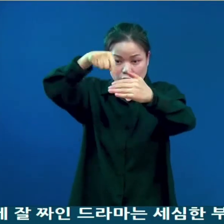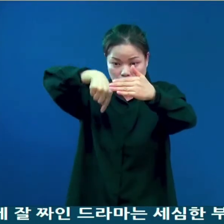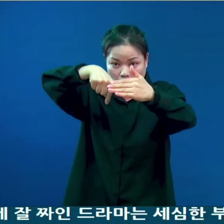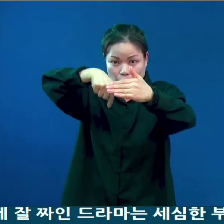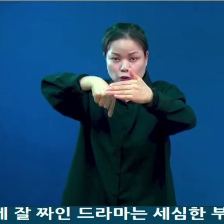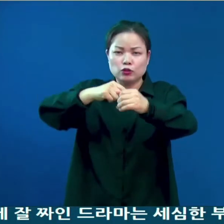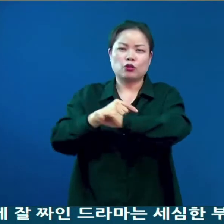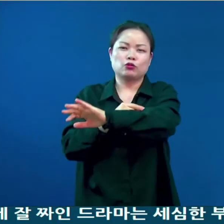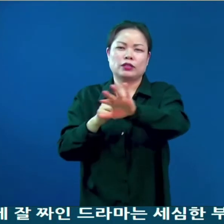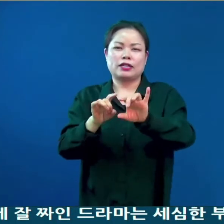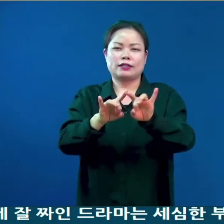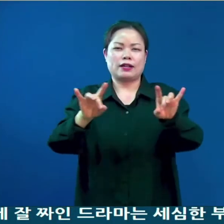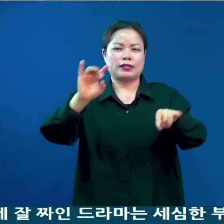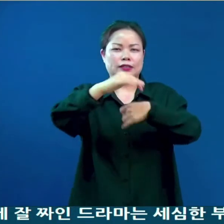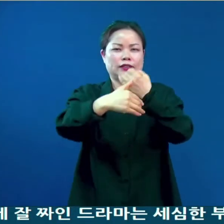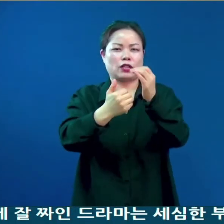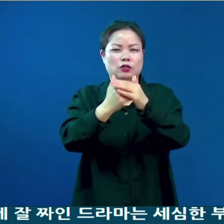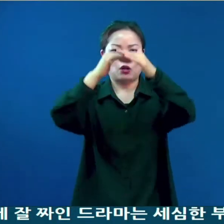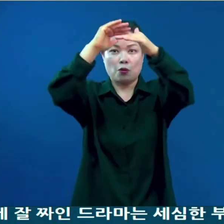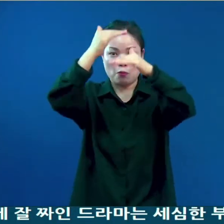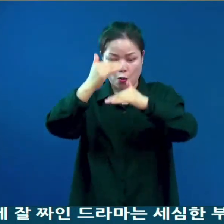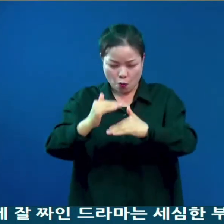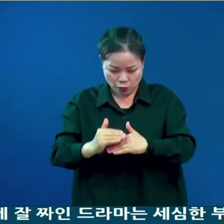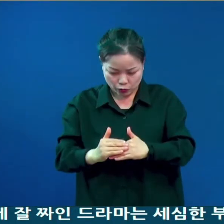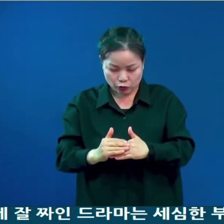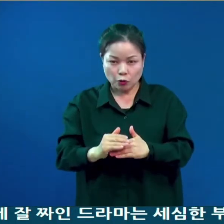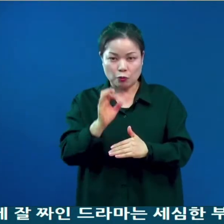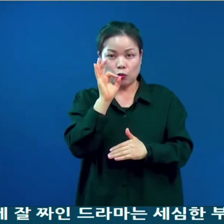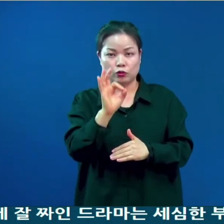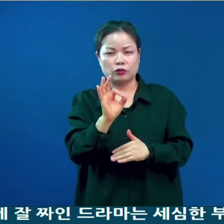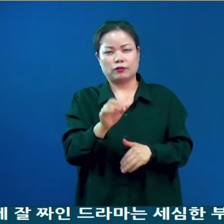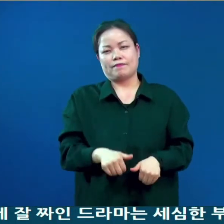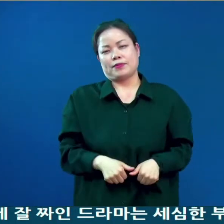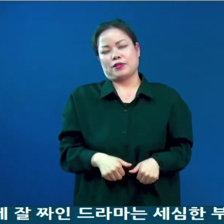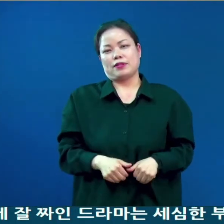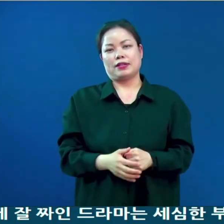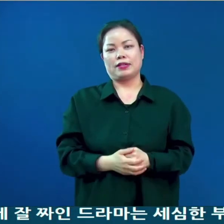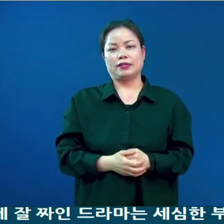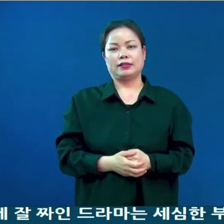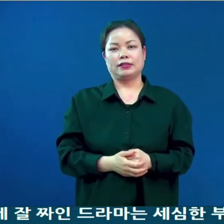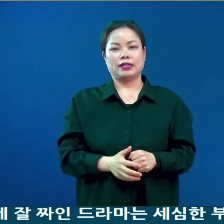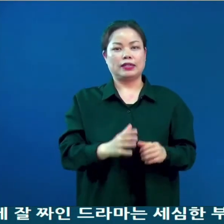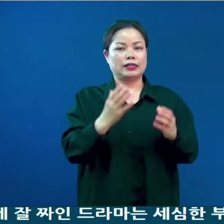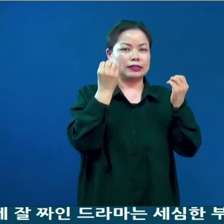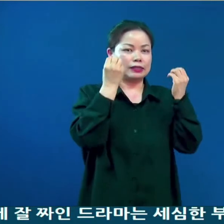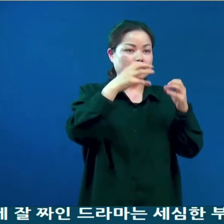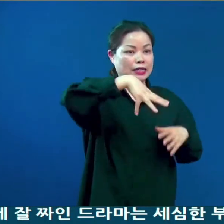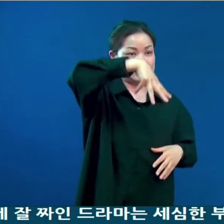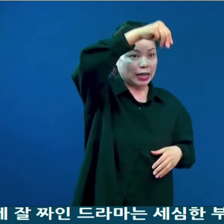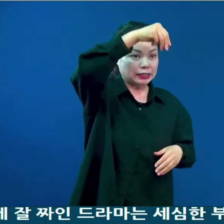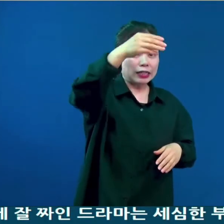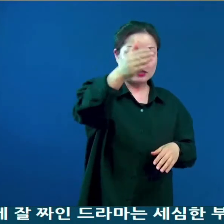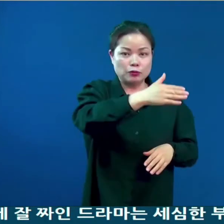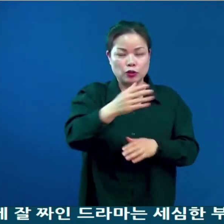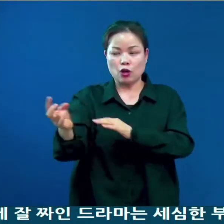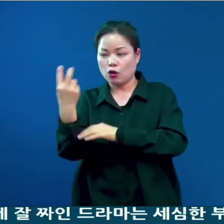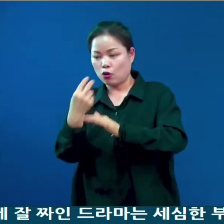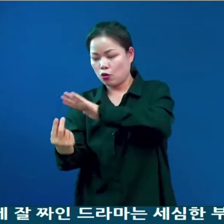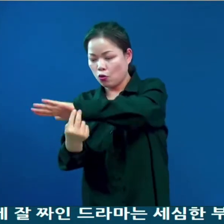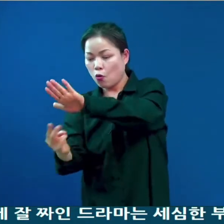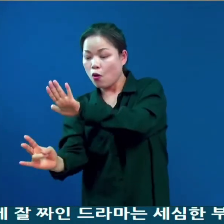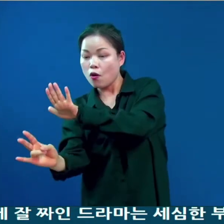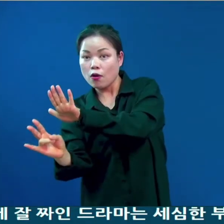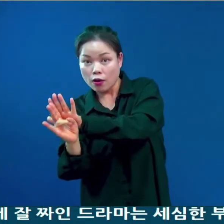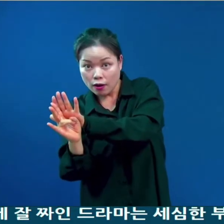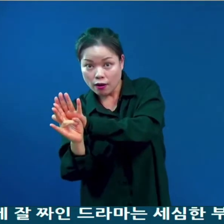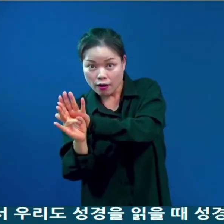우리에게 주어진 각 성경의 본문들을 볼 수 있는 것도 필요합니다. 창세기부터 계시록까지 하나님께서 천지를